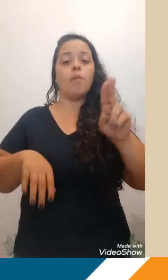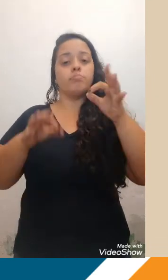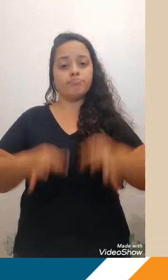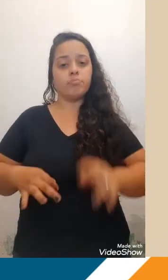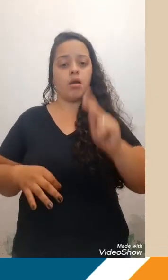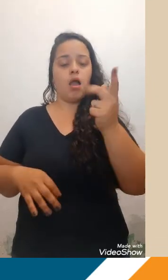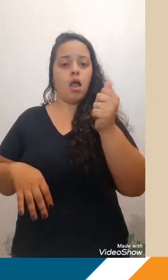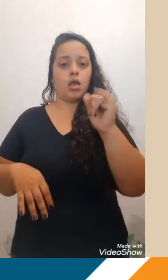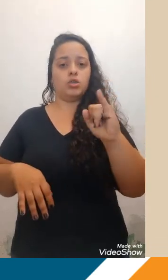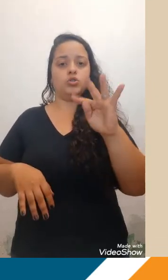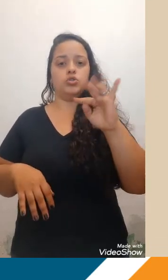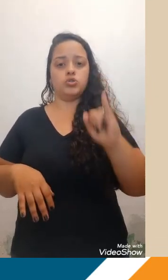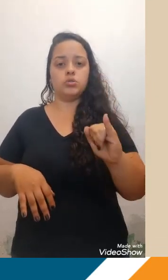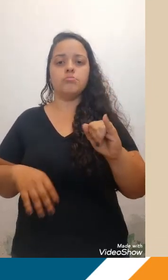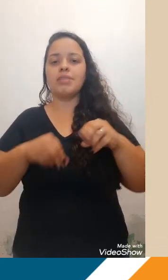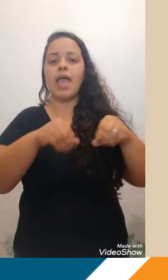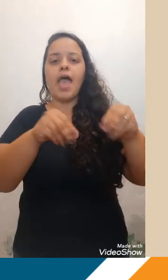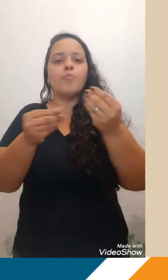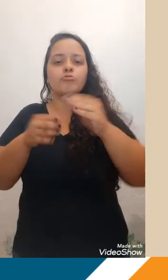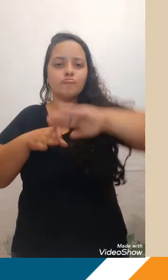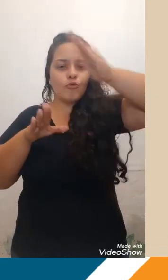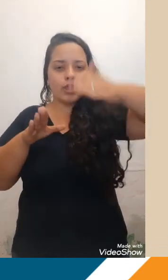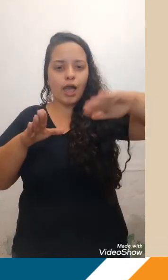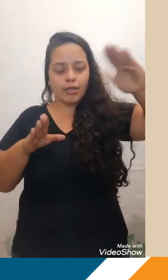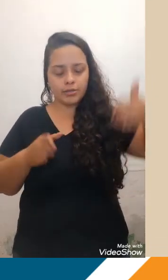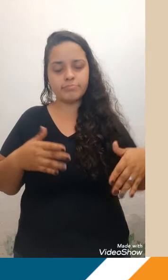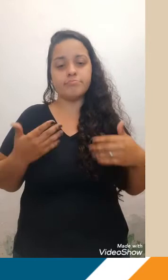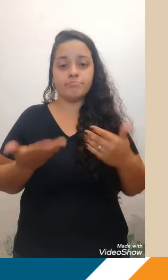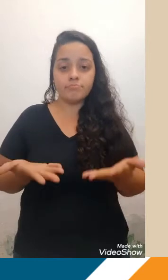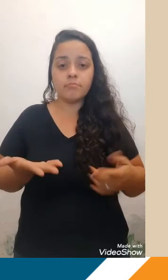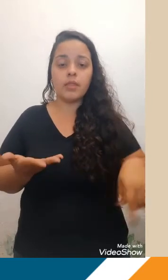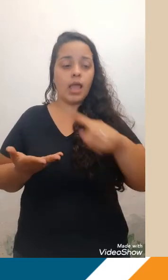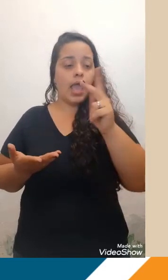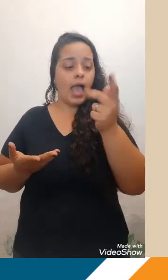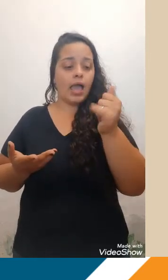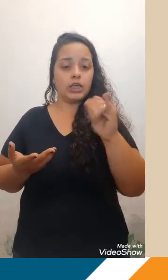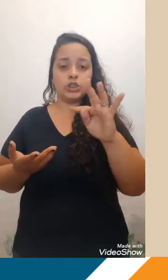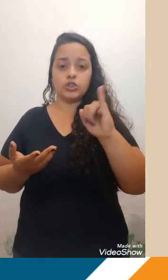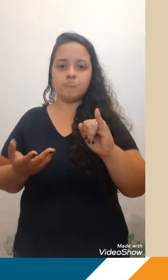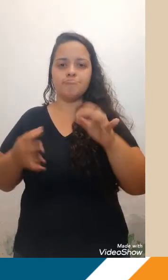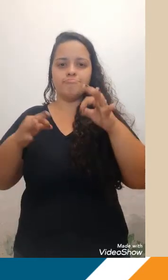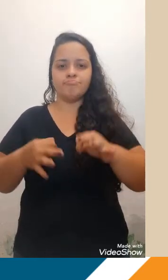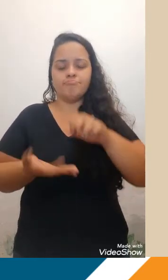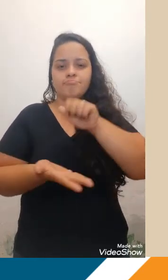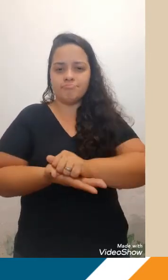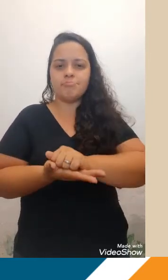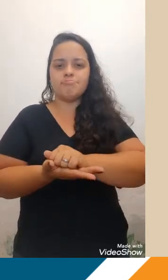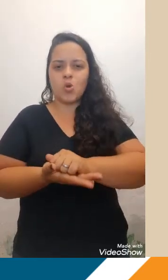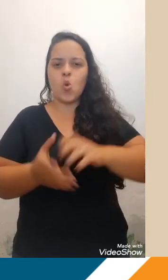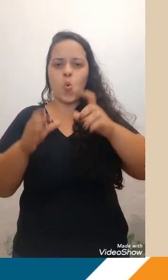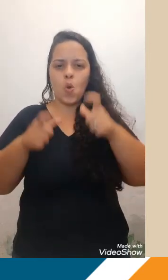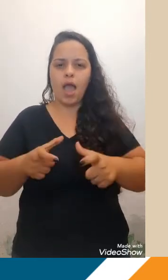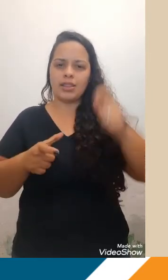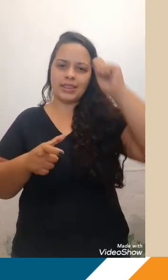região, que significava terra de muitas montanhas. Assim, o Haiti se consolida como a primeira república negra